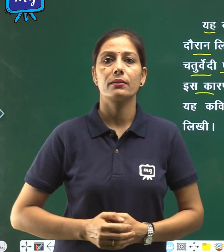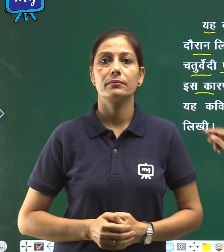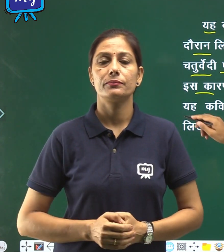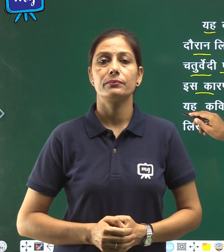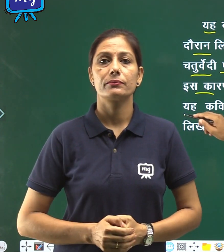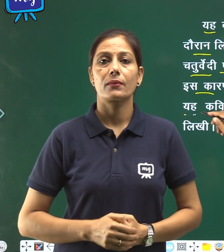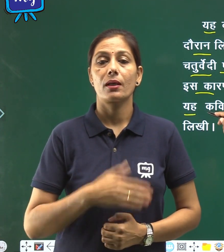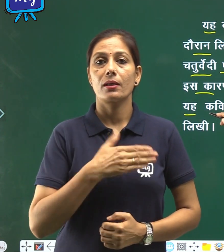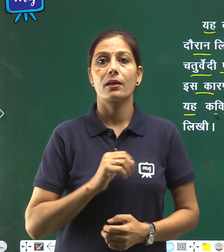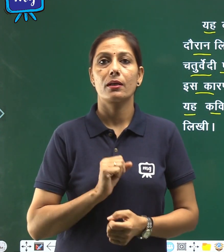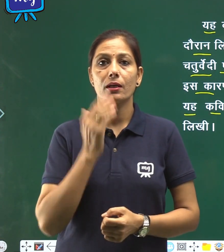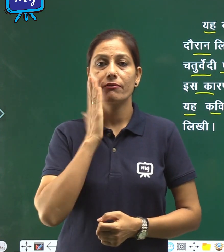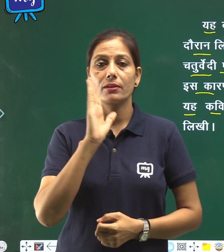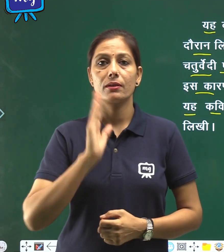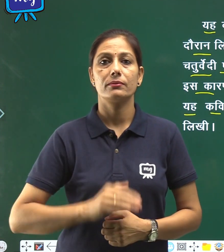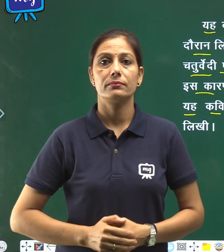यह कविता